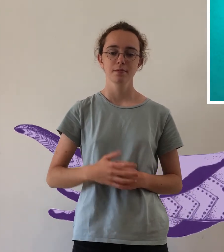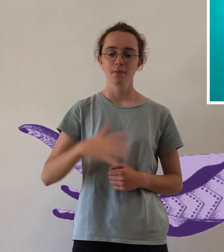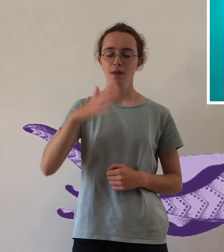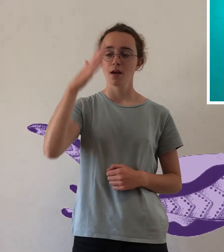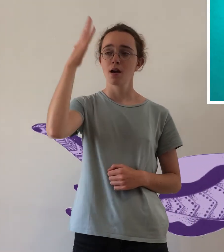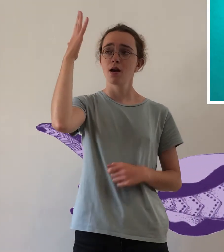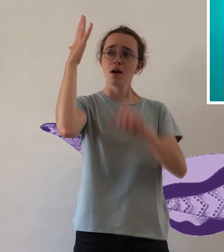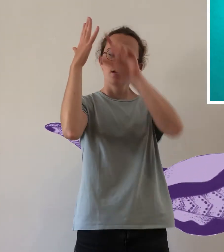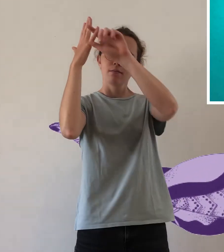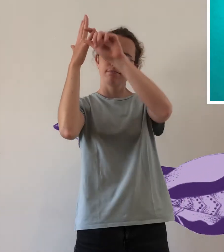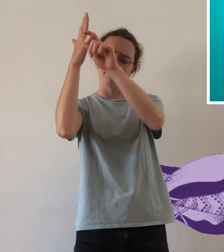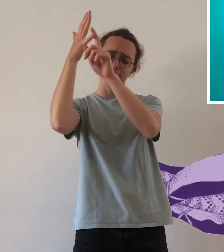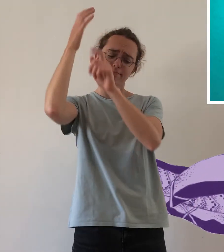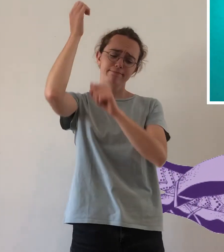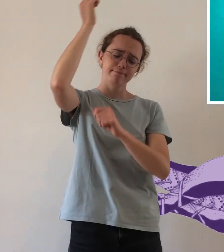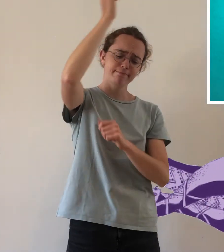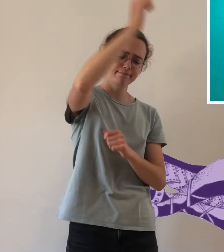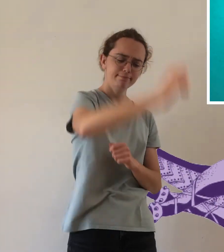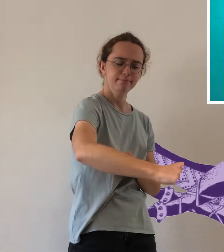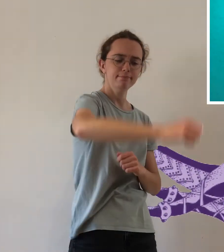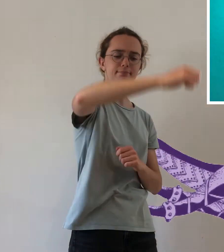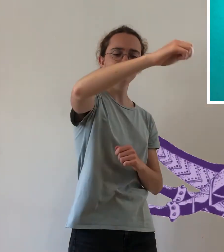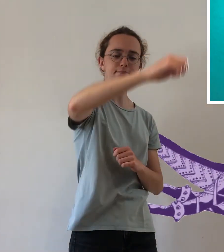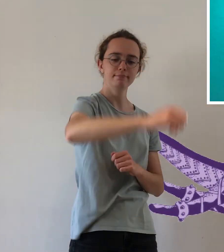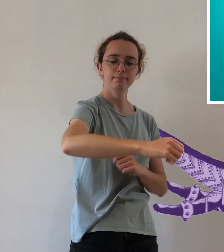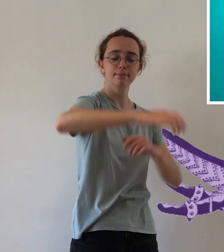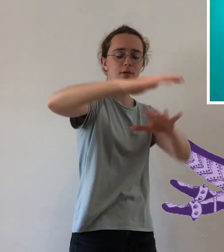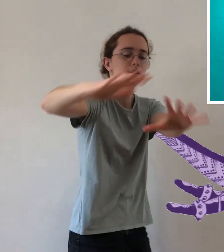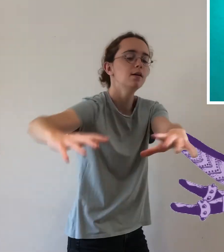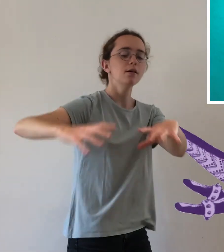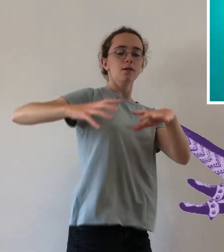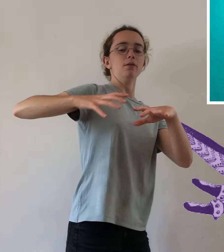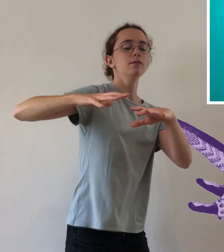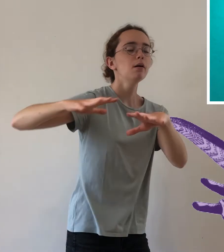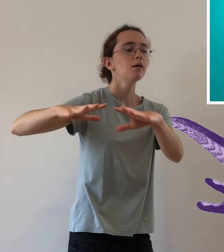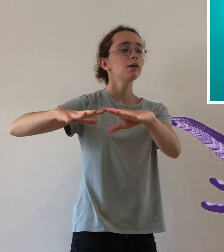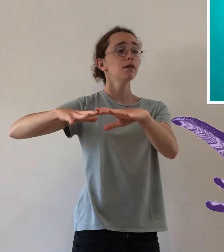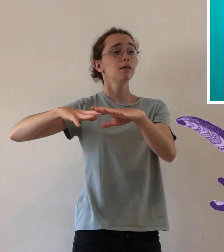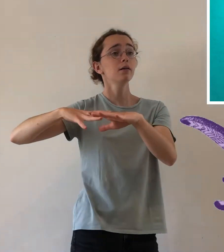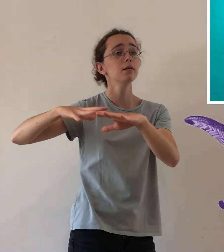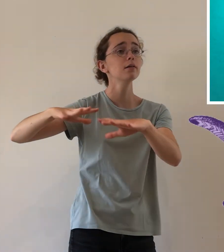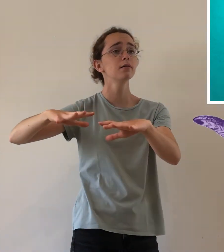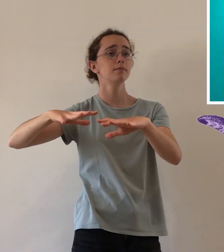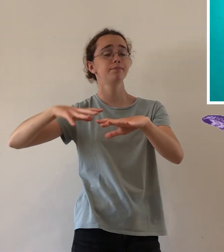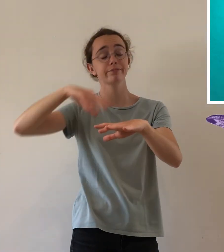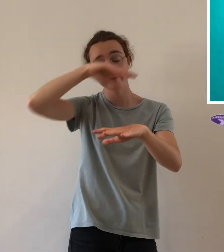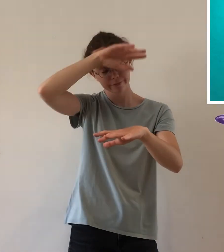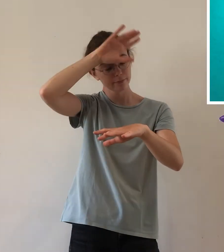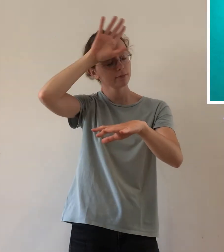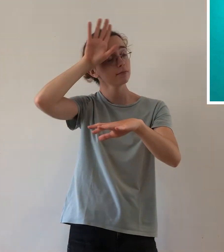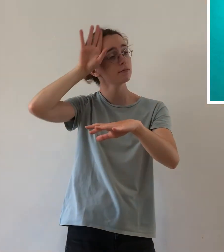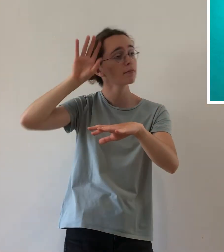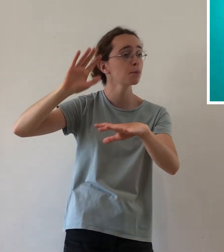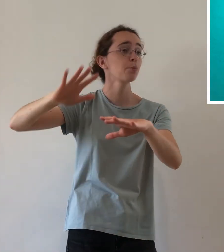Le temps de reprendre ses esprits, Petite feuille agrippe une vieille branche à la dérive.